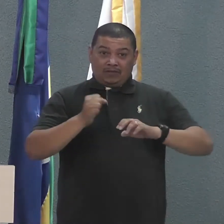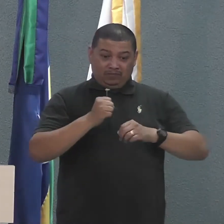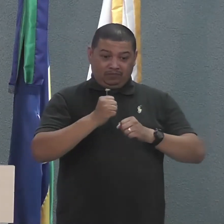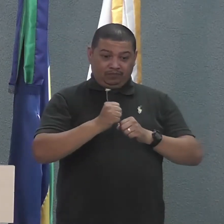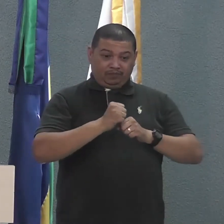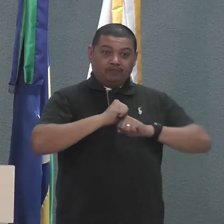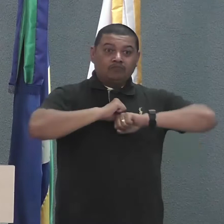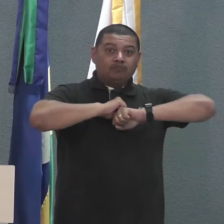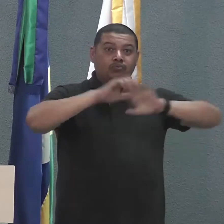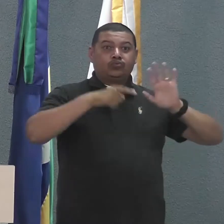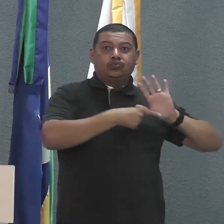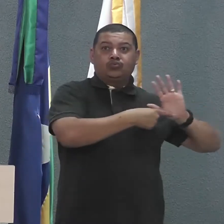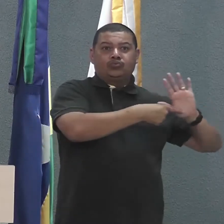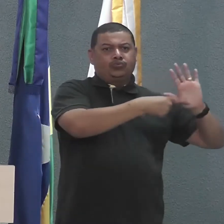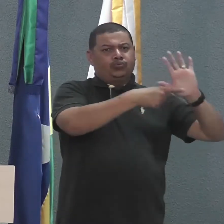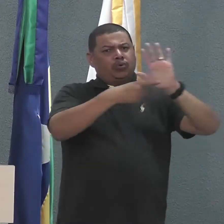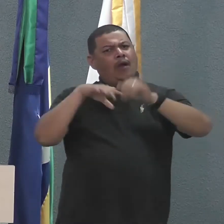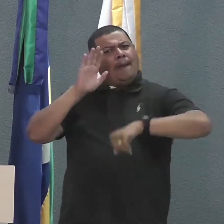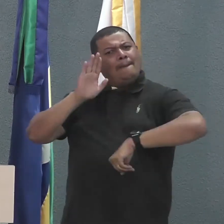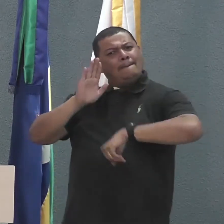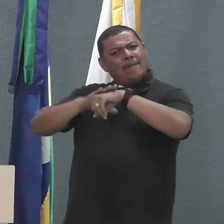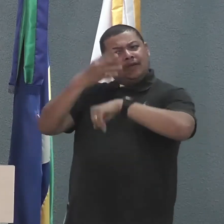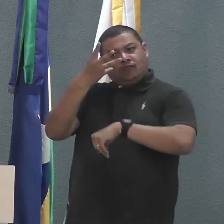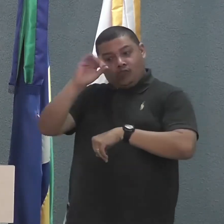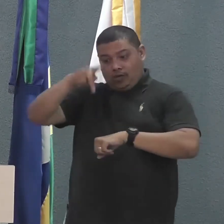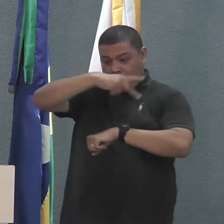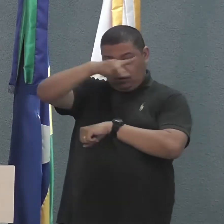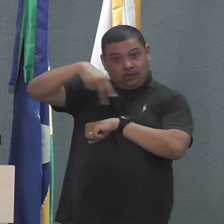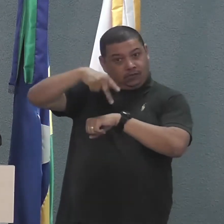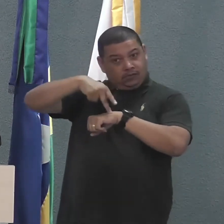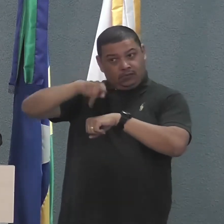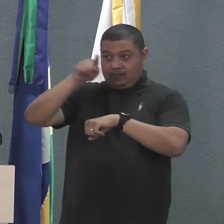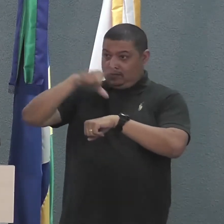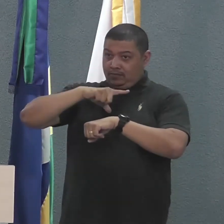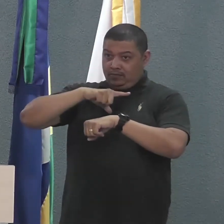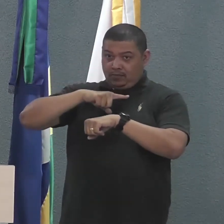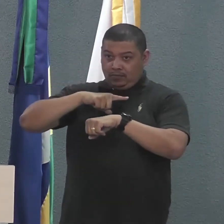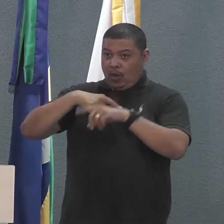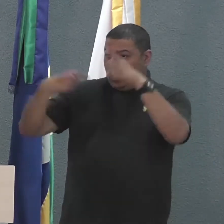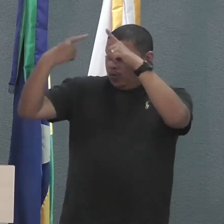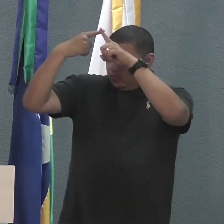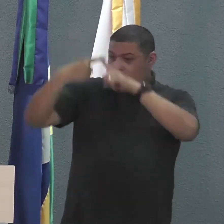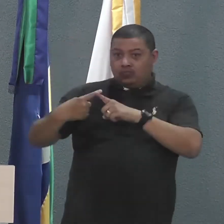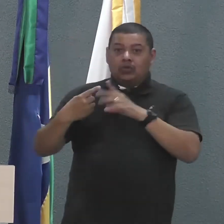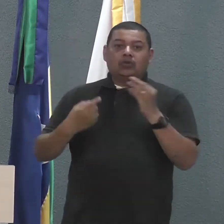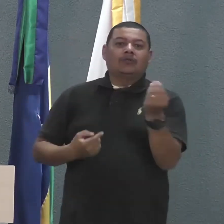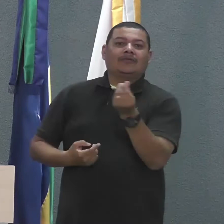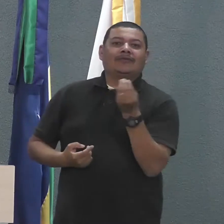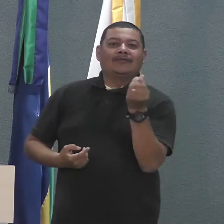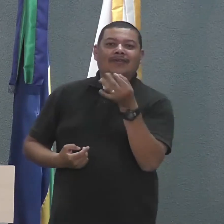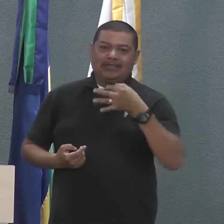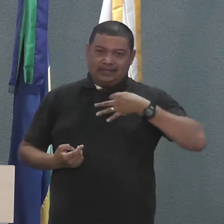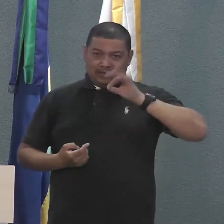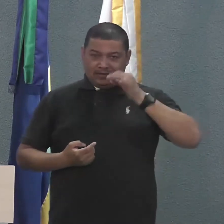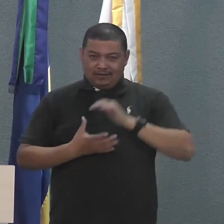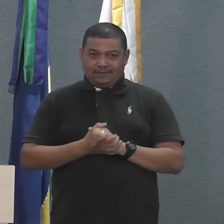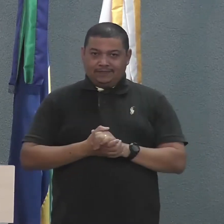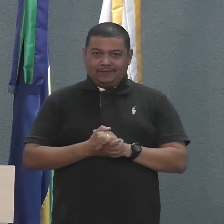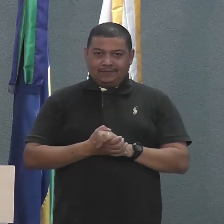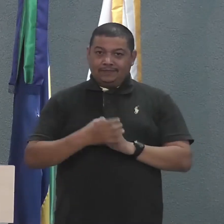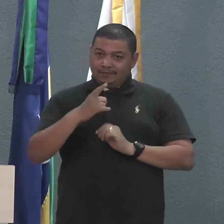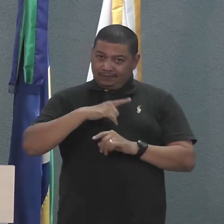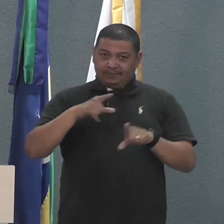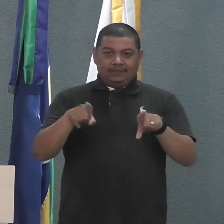países. E lá aconteceu o Concurso Nacional de Qualidade do Café. E também estava